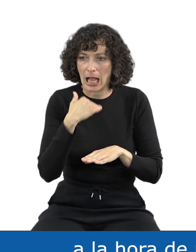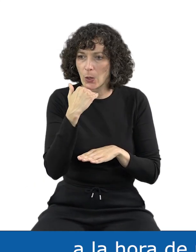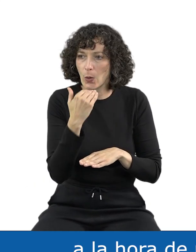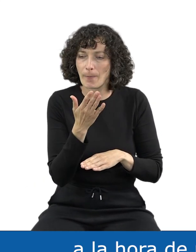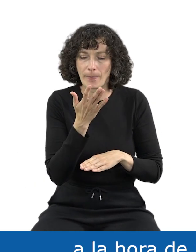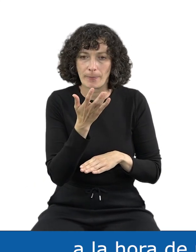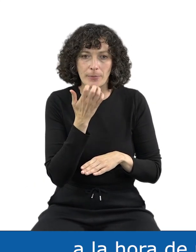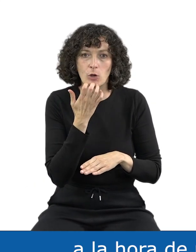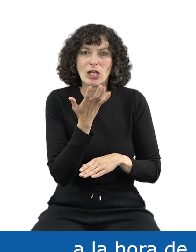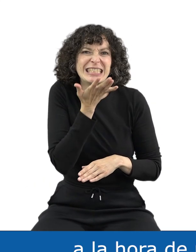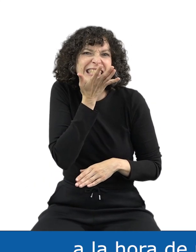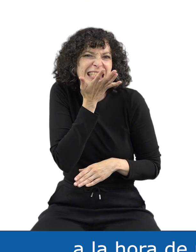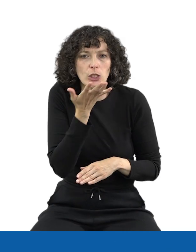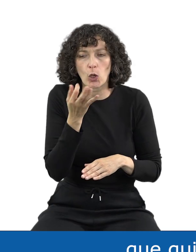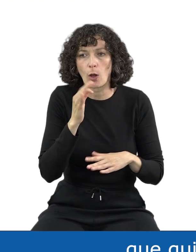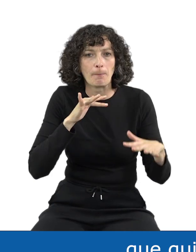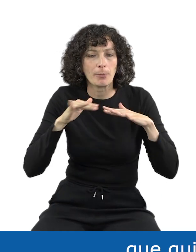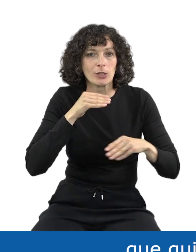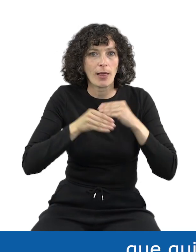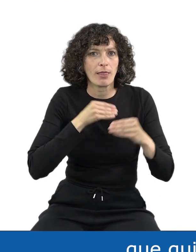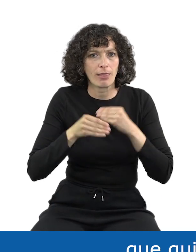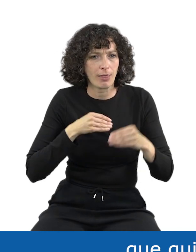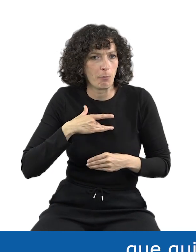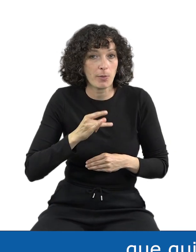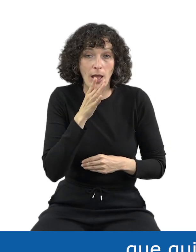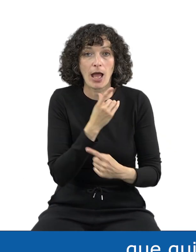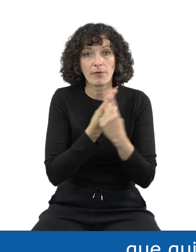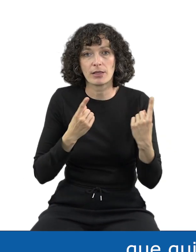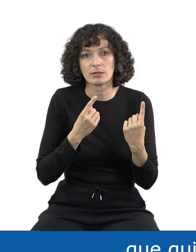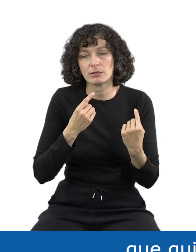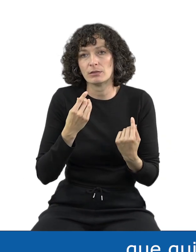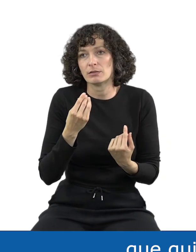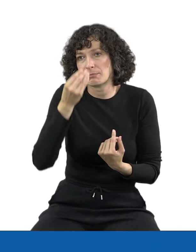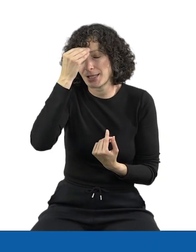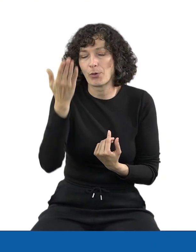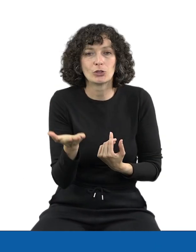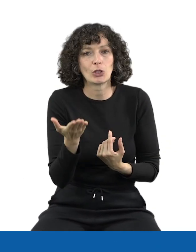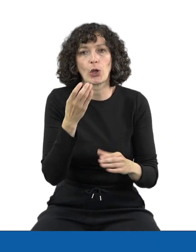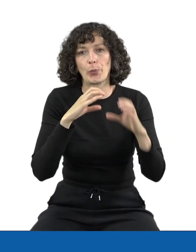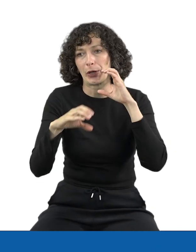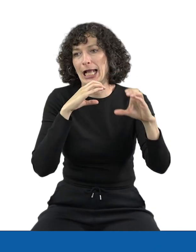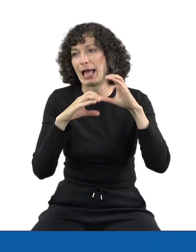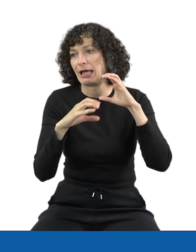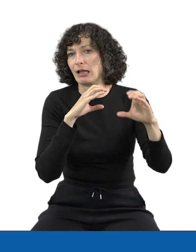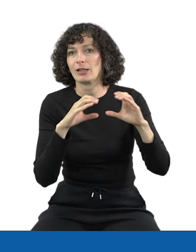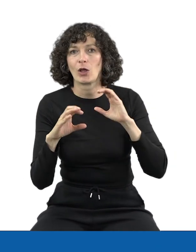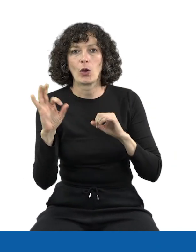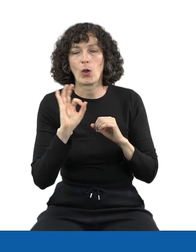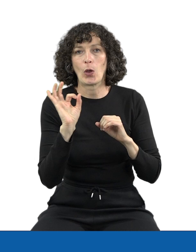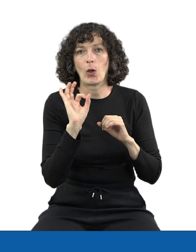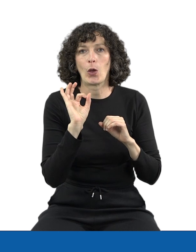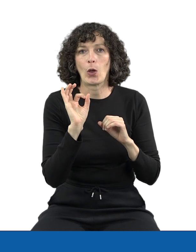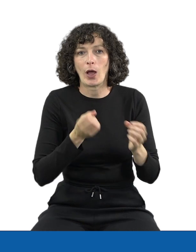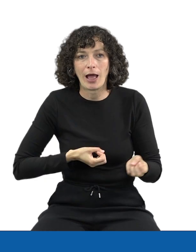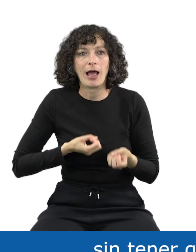un simple signo, un simple movimiento que quizás muchas veces entendemos como algo común, el comunicarte y